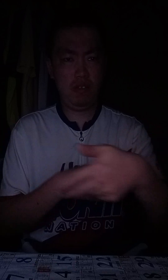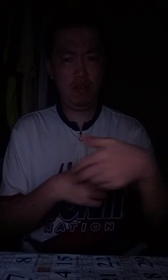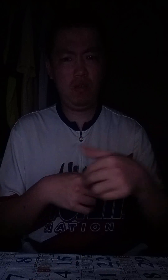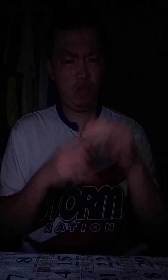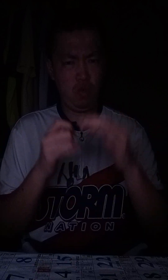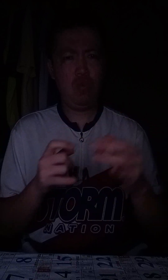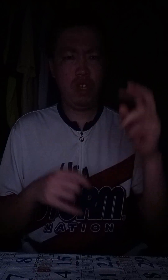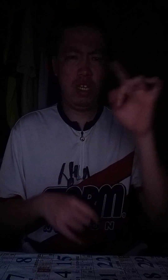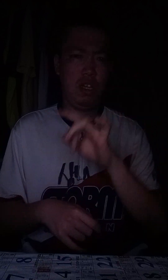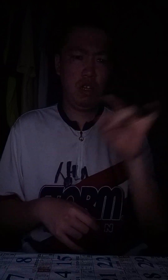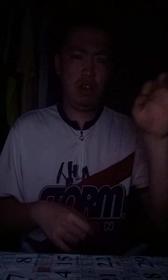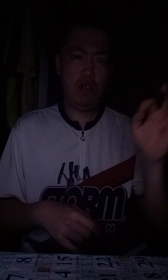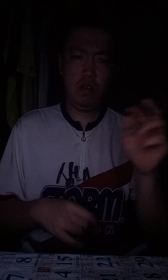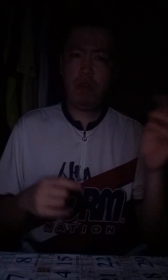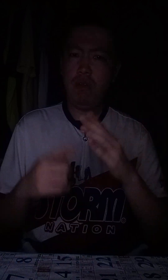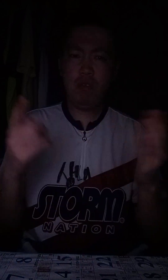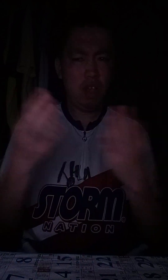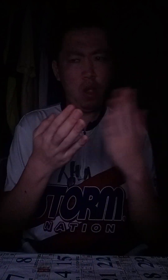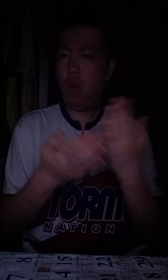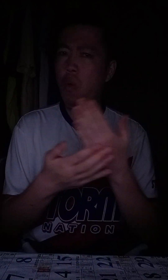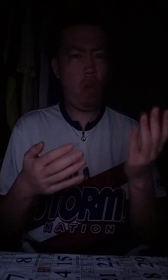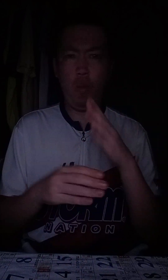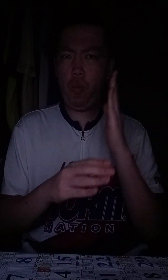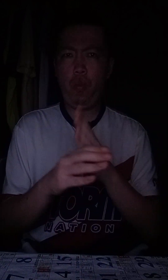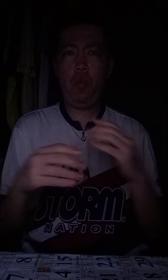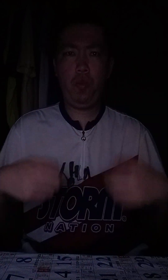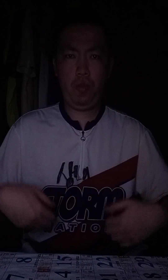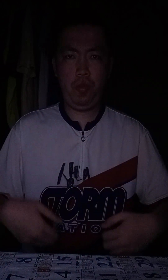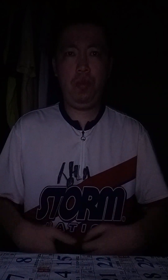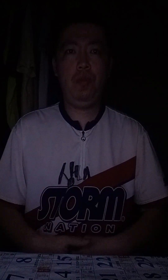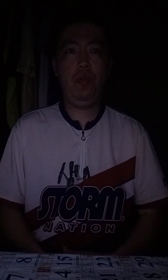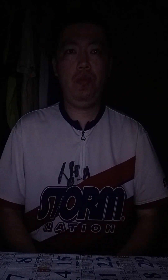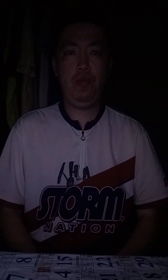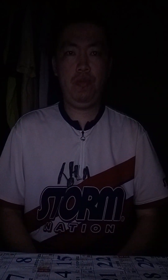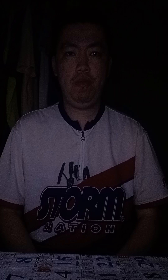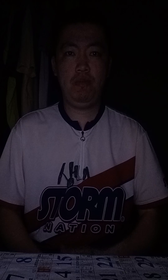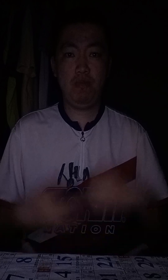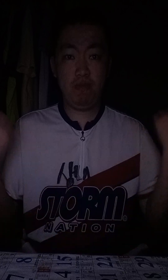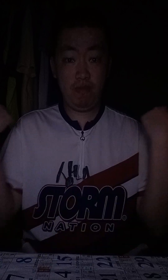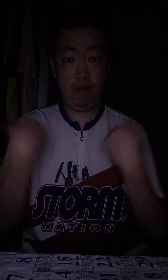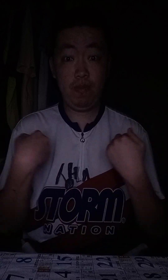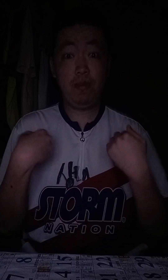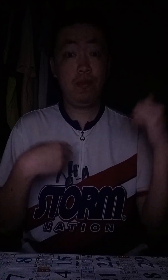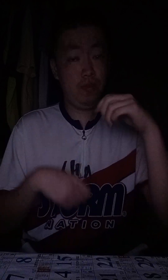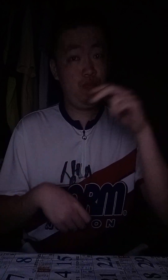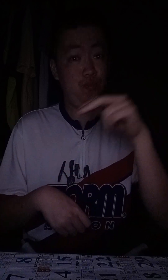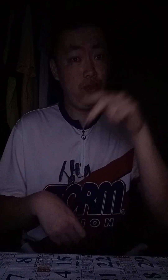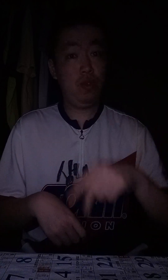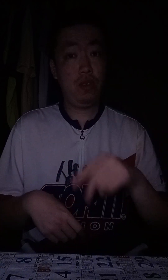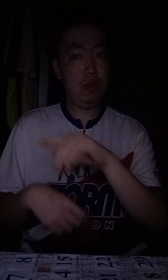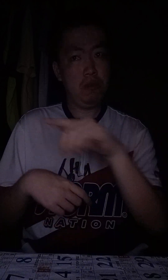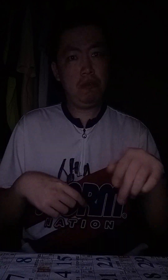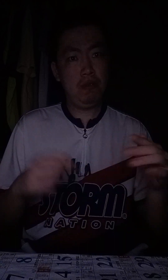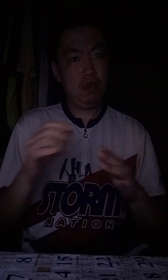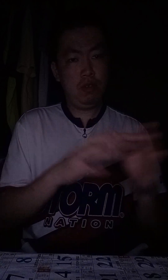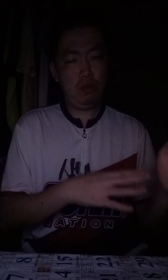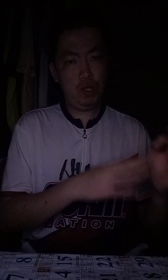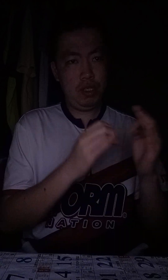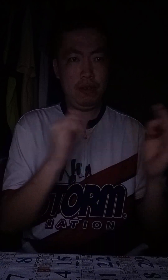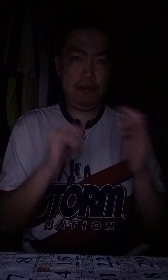경우 정원 규정은 따로 없는 것으로 드러났습니다. 등교할 때는 몇 사람 시야가 가면 그런 게 있습니다.